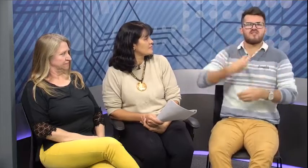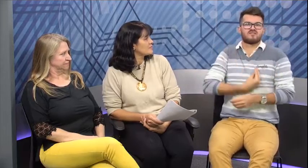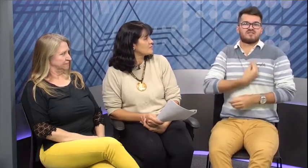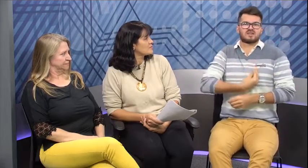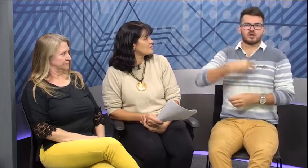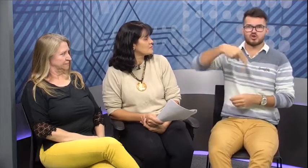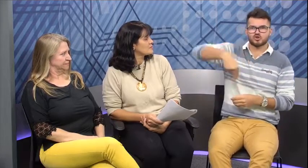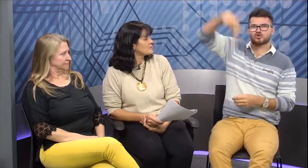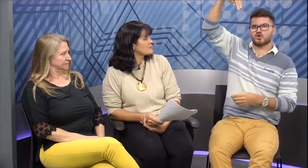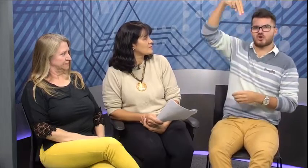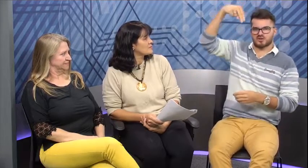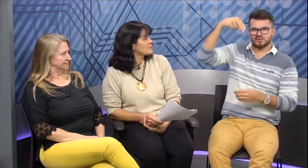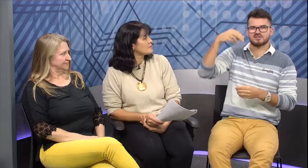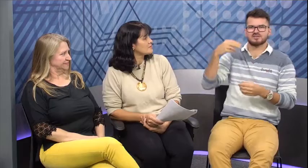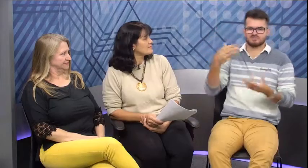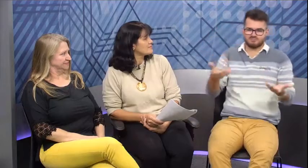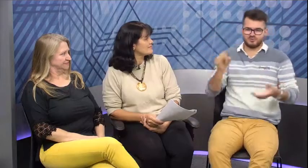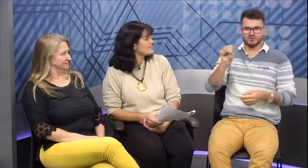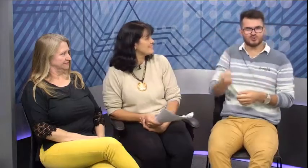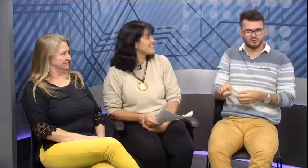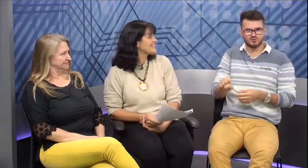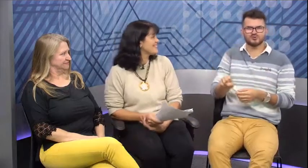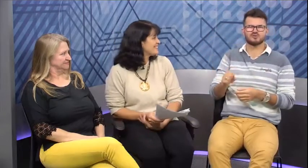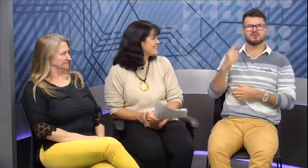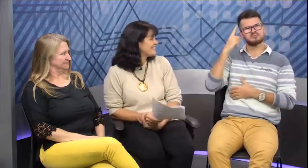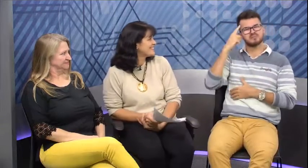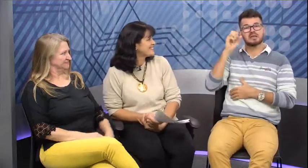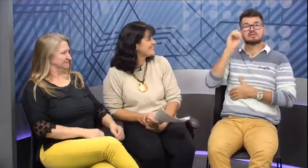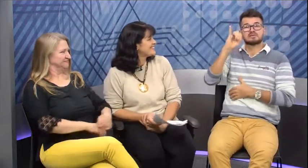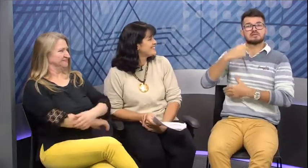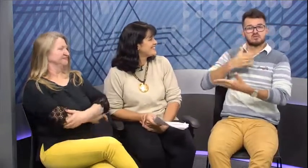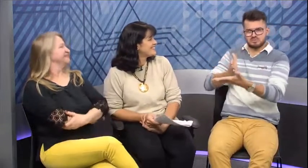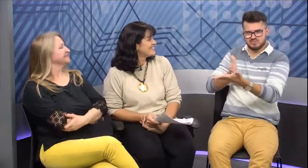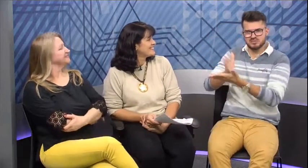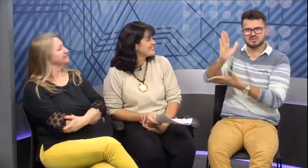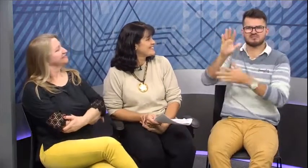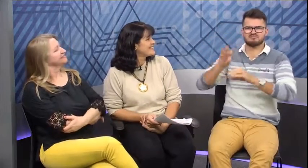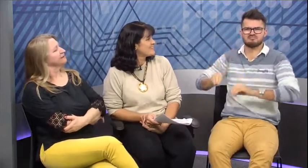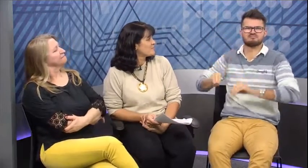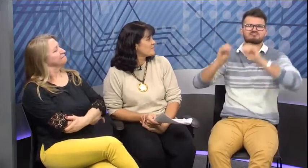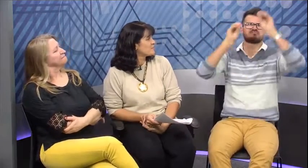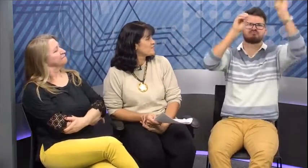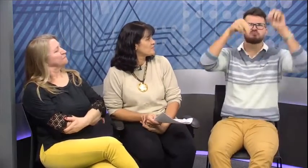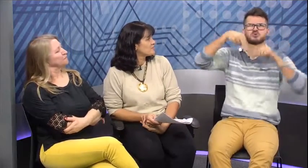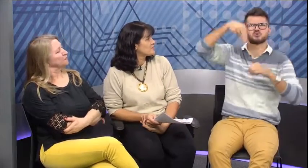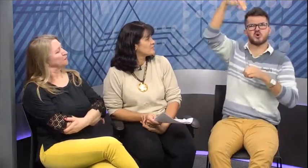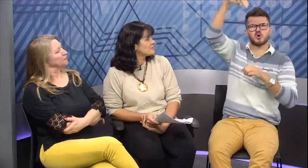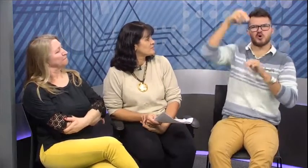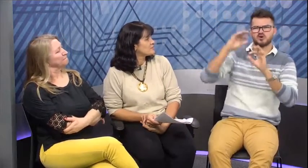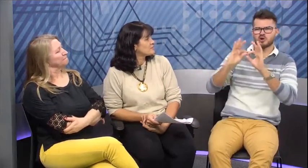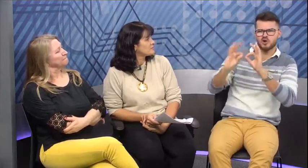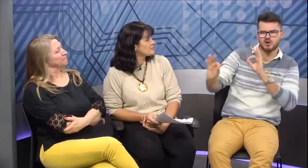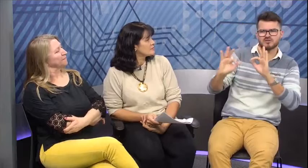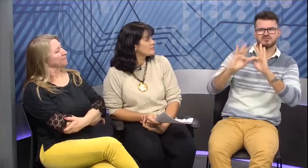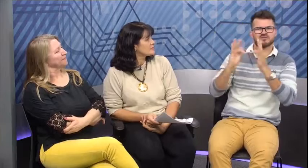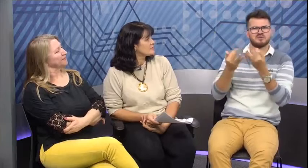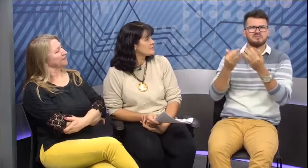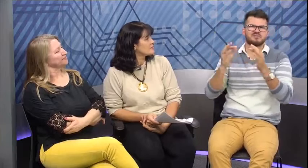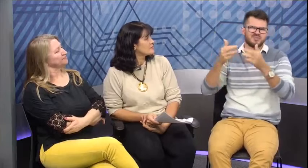vou tentar, né? Como é que vai ser a vida, né? Sou aqui do Sul, como que seria a minha vida lá? Então, passei. Eu não estou longe